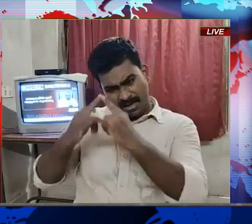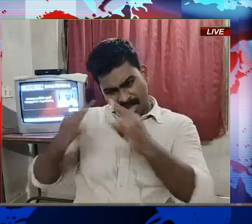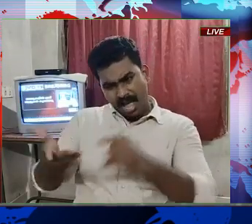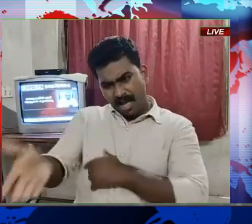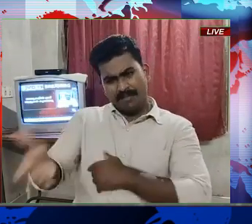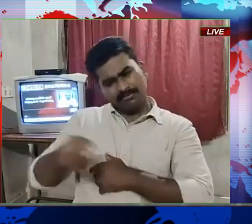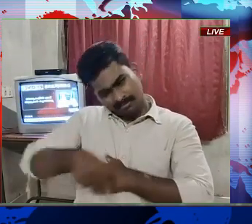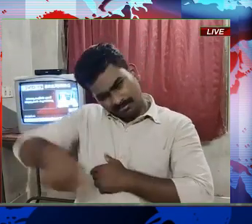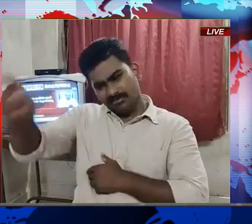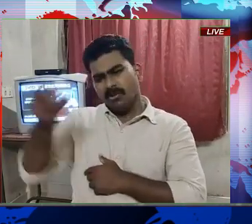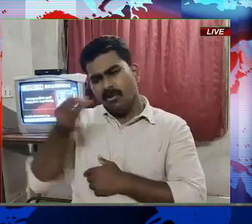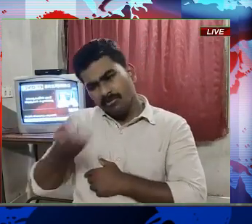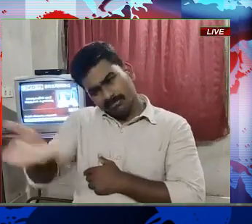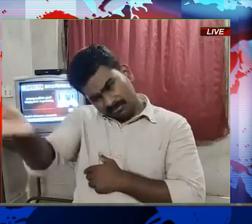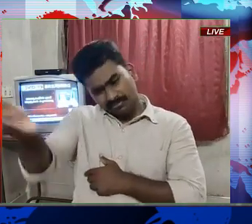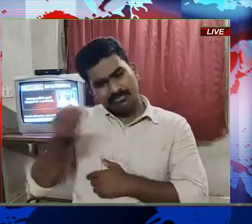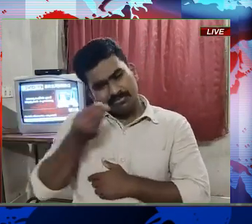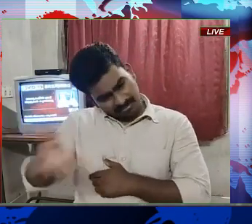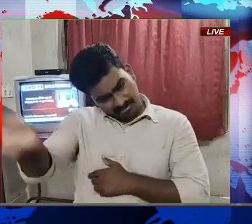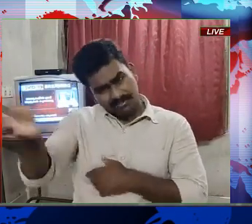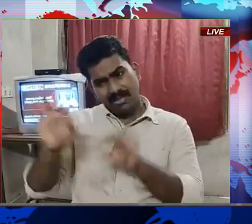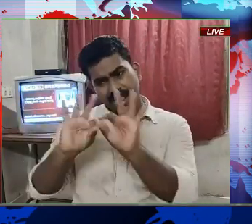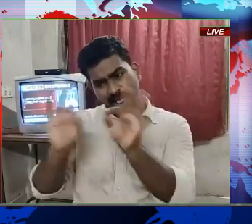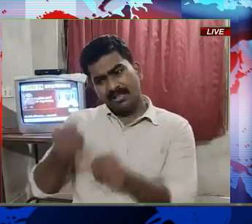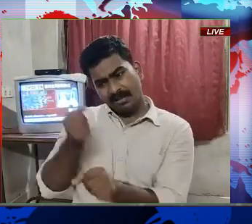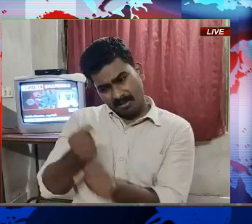അതിഥി തൊഴിലാളികൾക്ക്